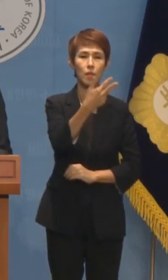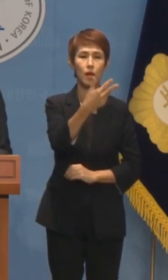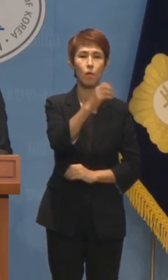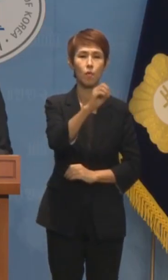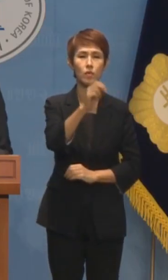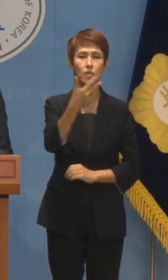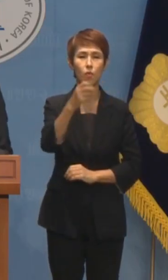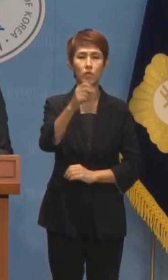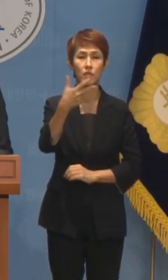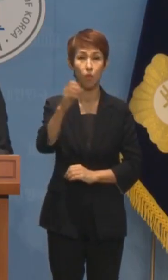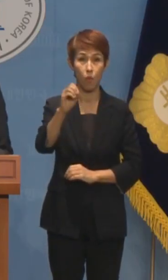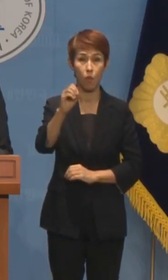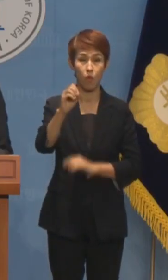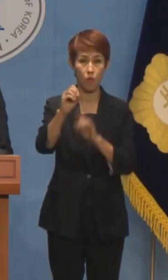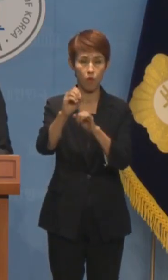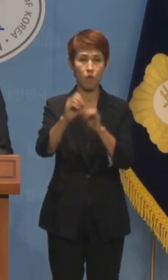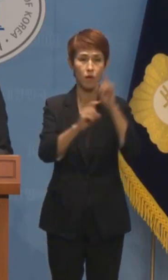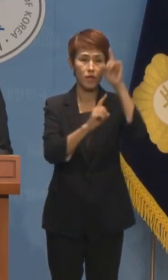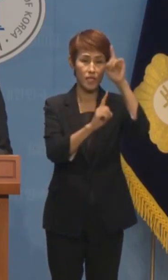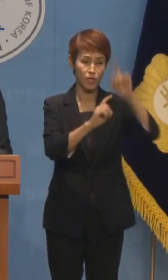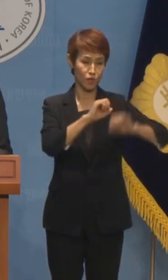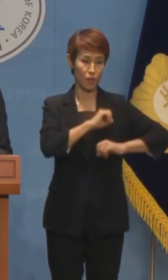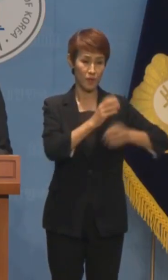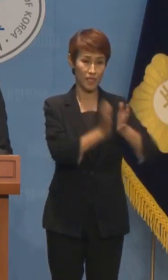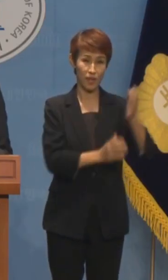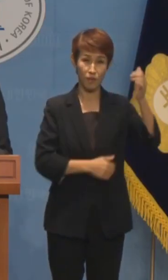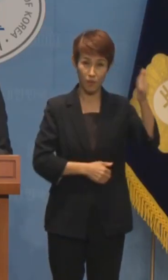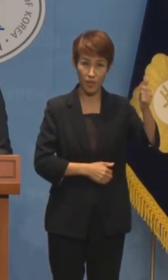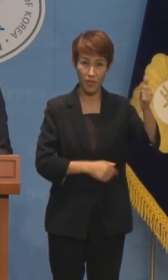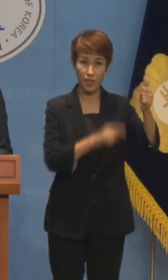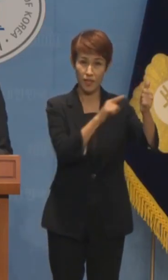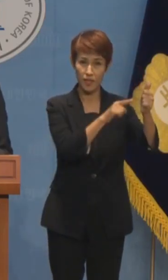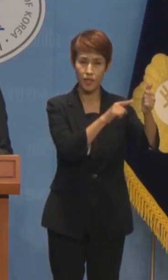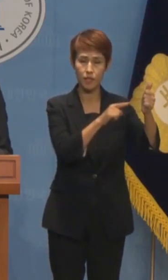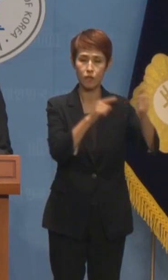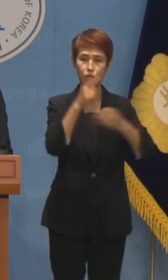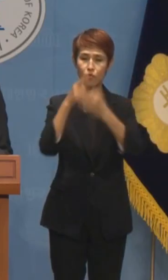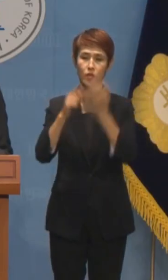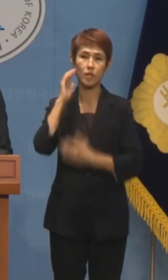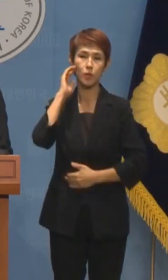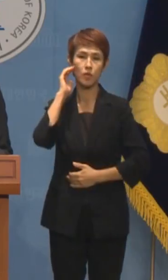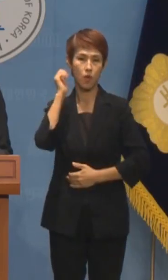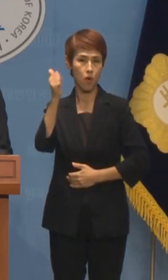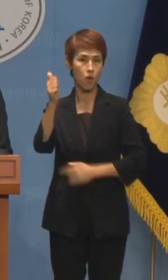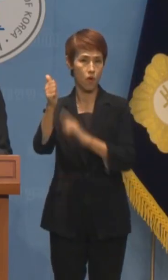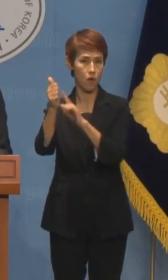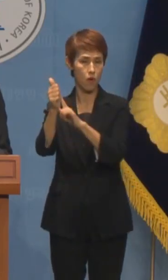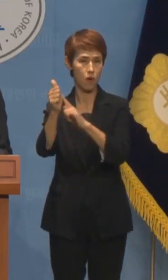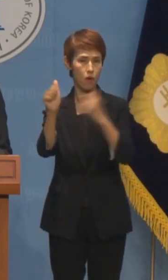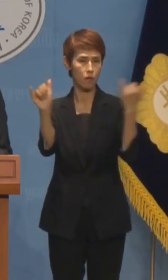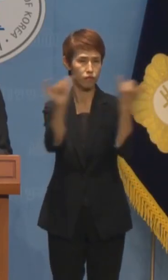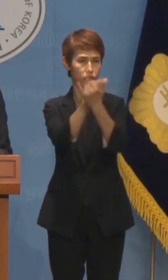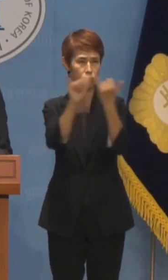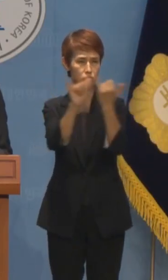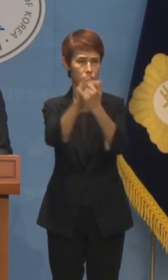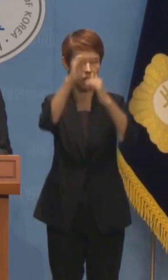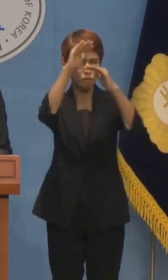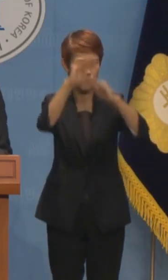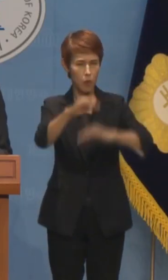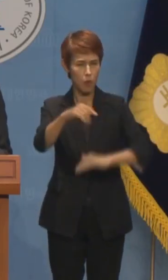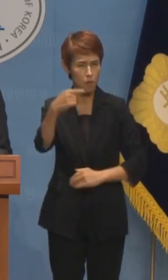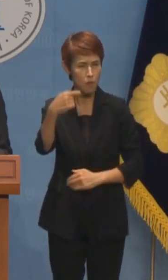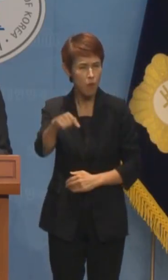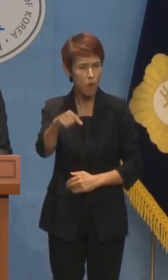02-800-7070 전화로 이종섭 당시 국방부 장관이 윤석열 대통령과 어떠한 내용으로